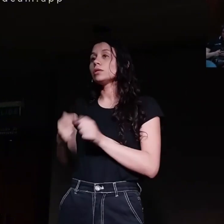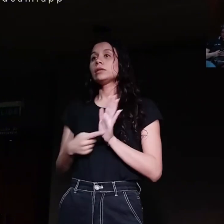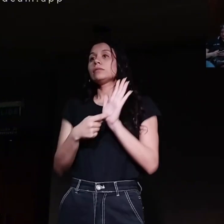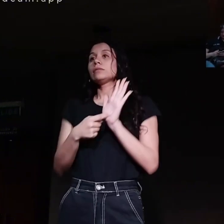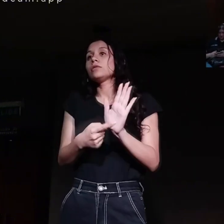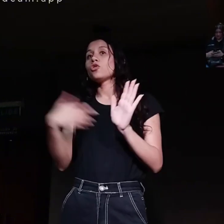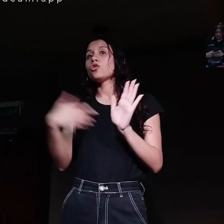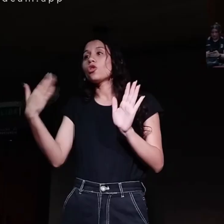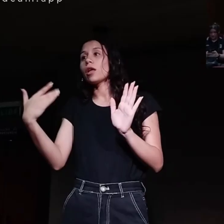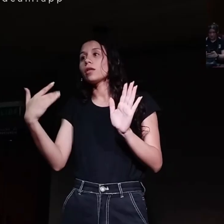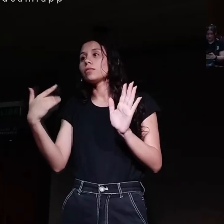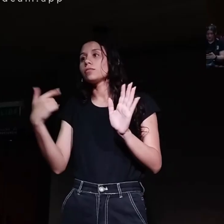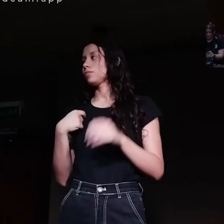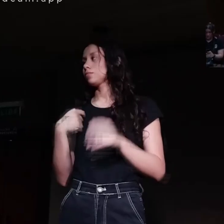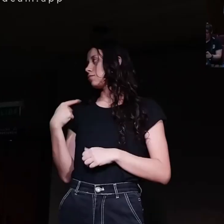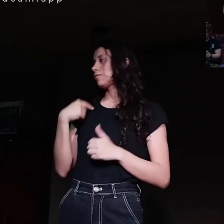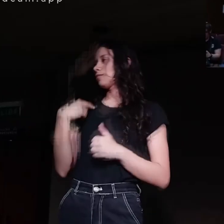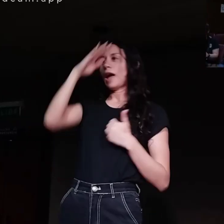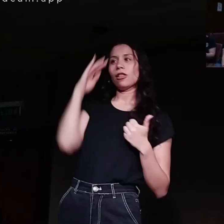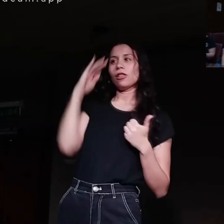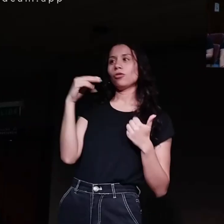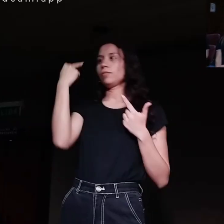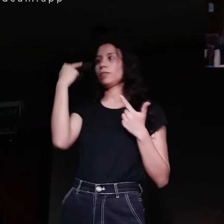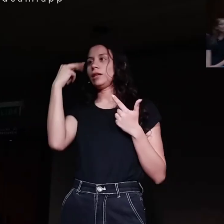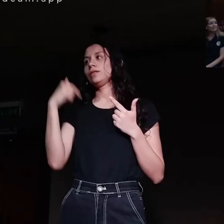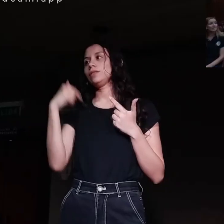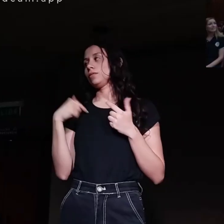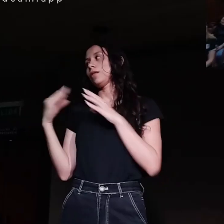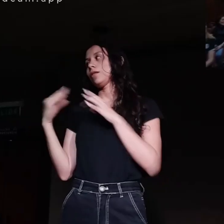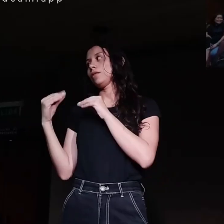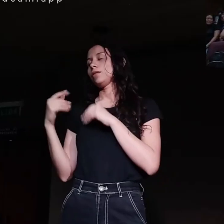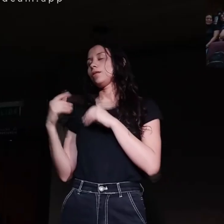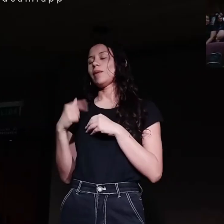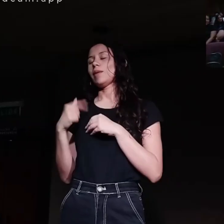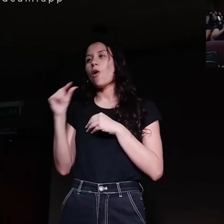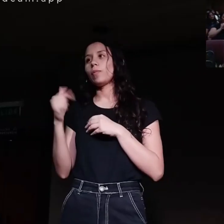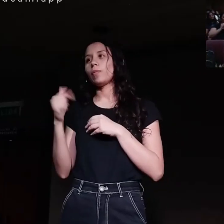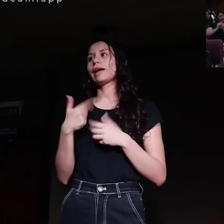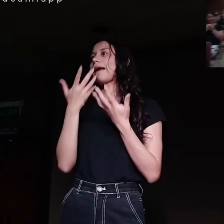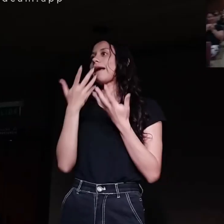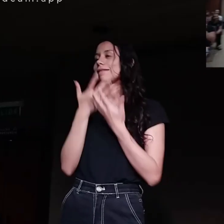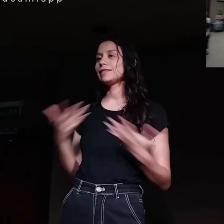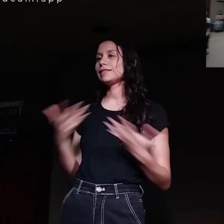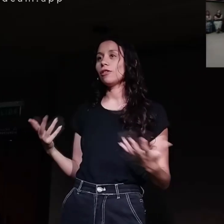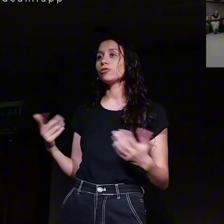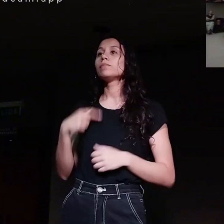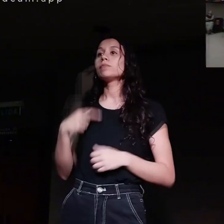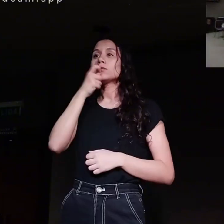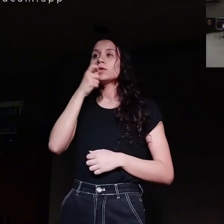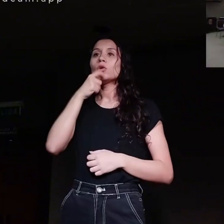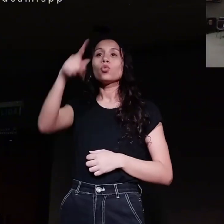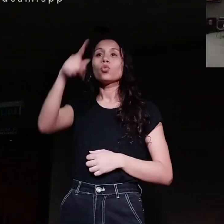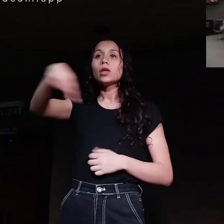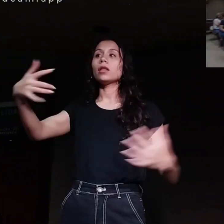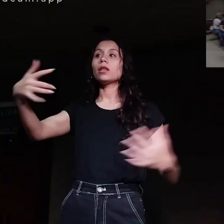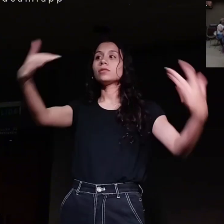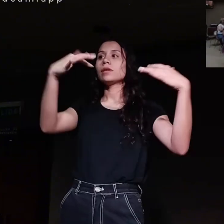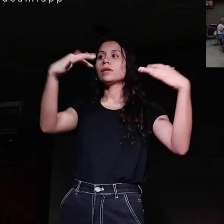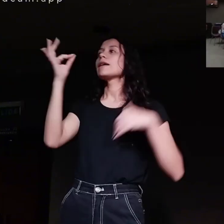muy poco con Betty, pues estamos muy cansados, pero que bueno, que les ha gustado lo que nos ha dicho Karen